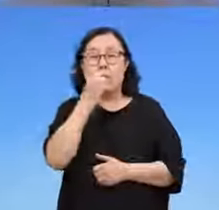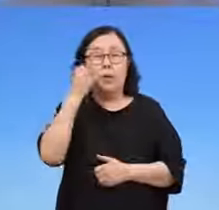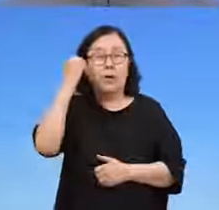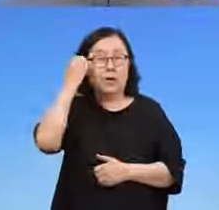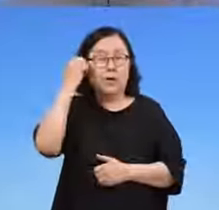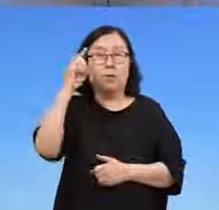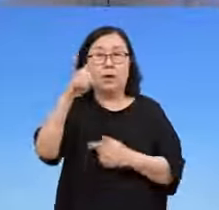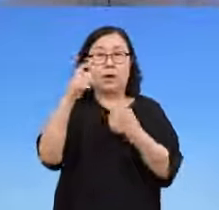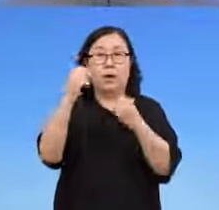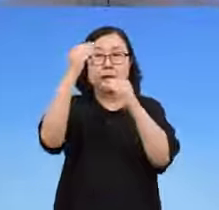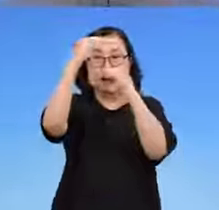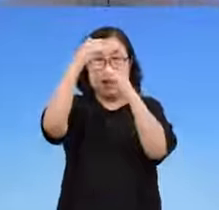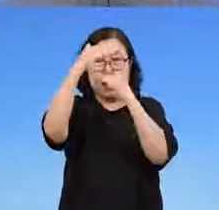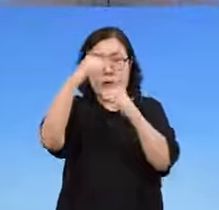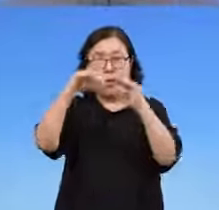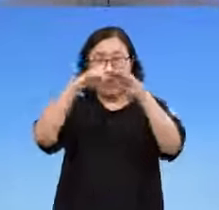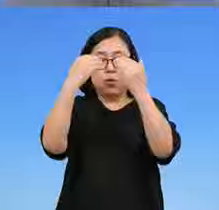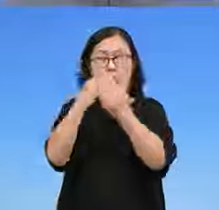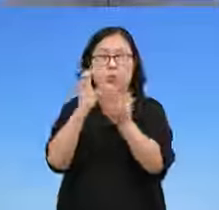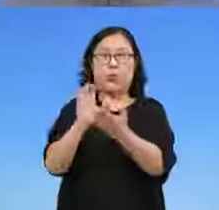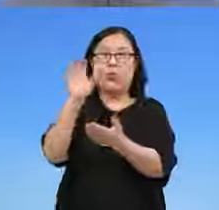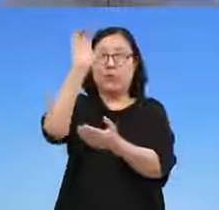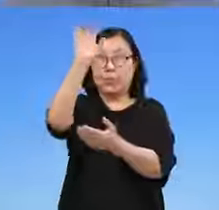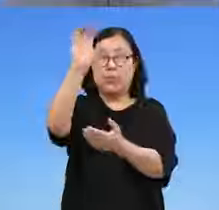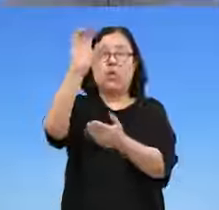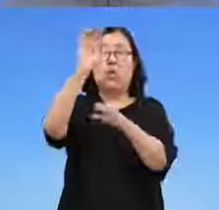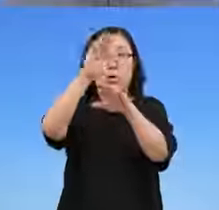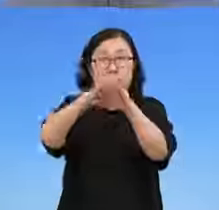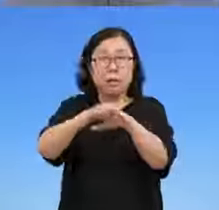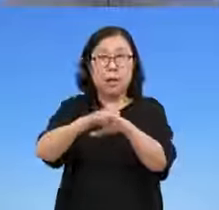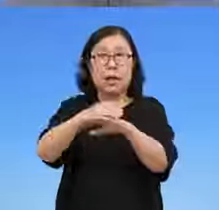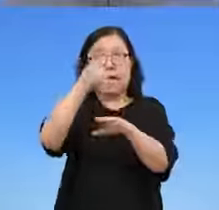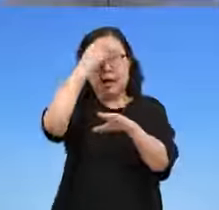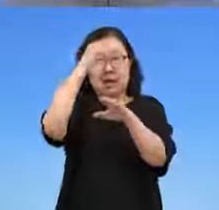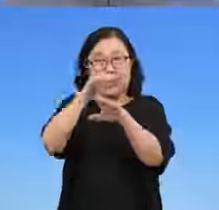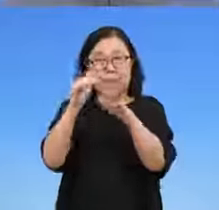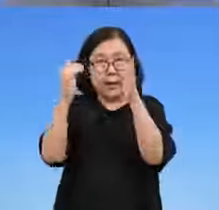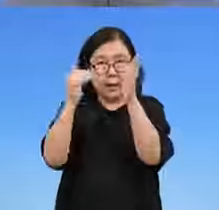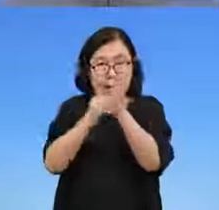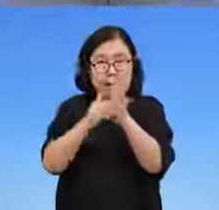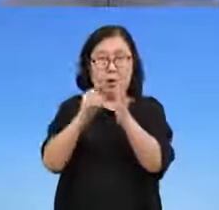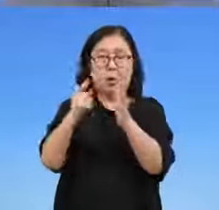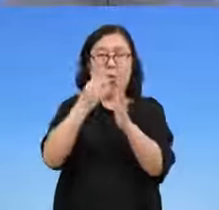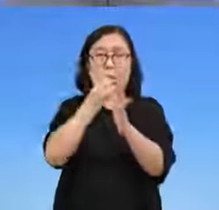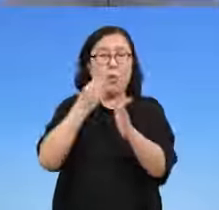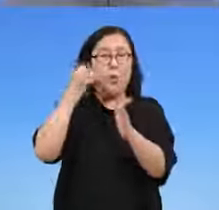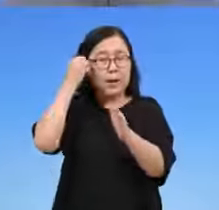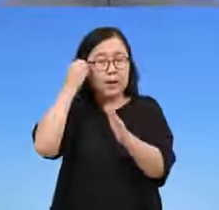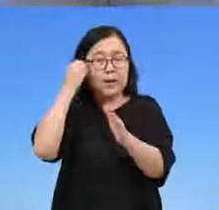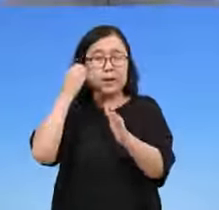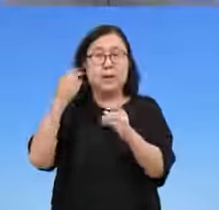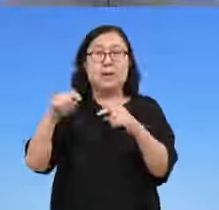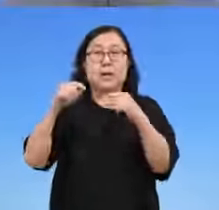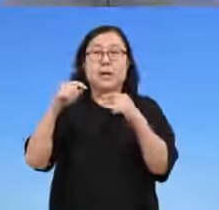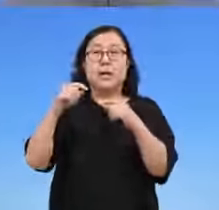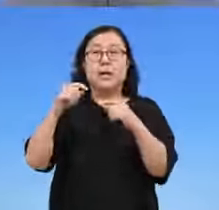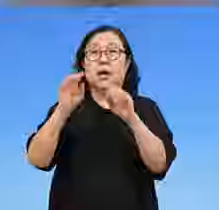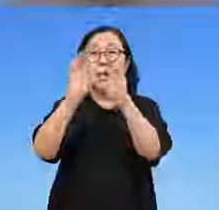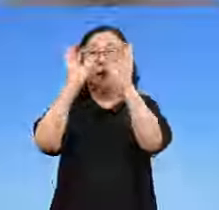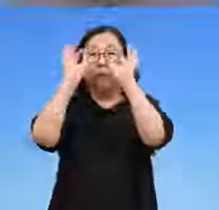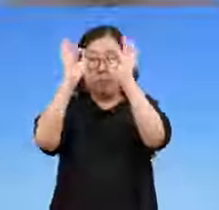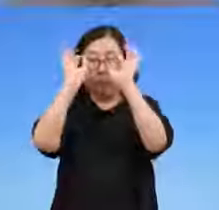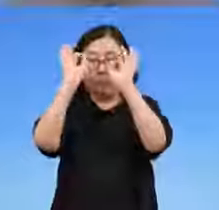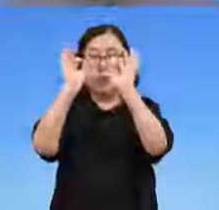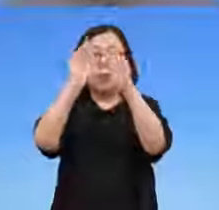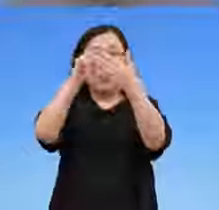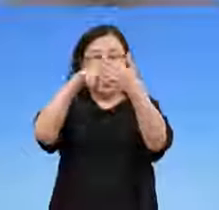홈페이지에 이런 내용들을 전부 다 올려드렸으니까요. 오늘 예배가 끝나자마자 들어가셔서 한번 다